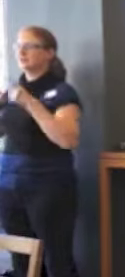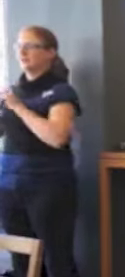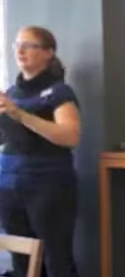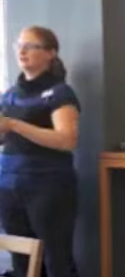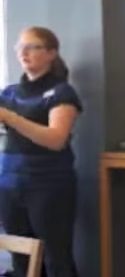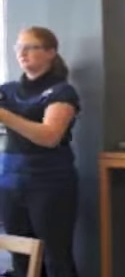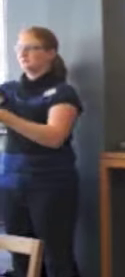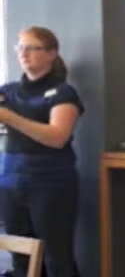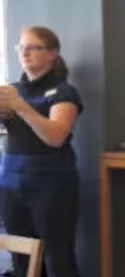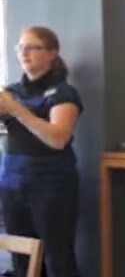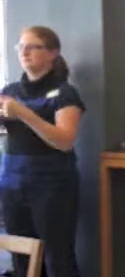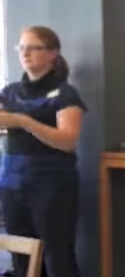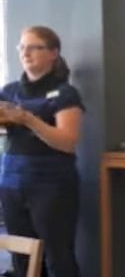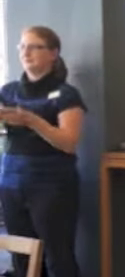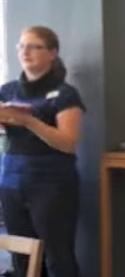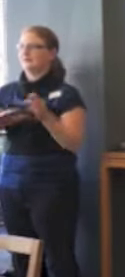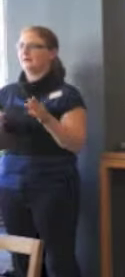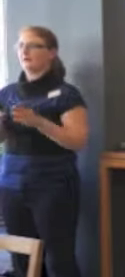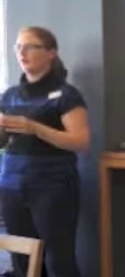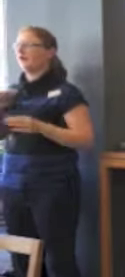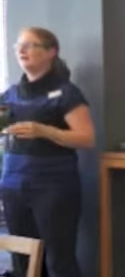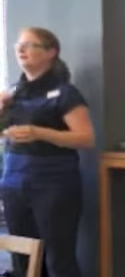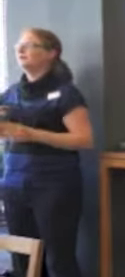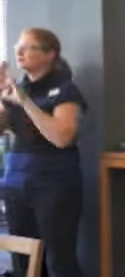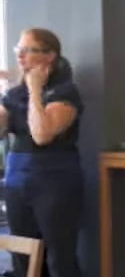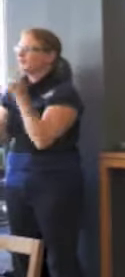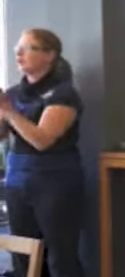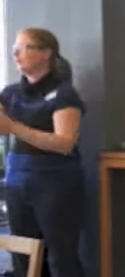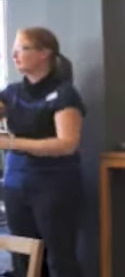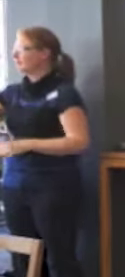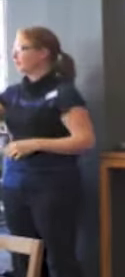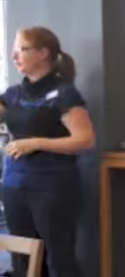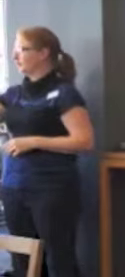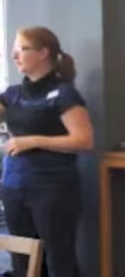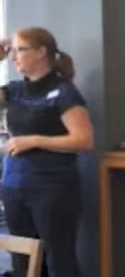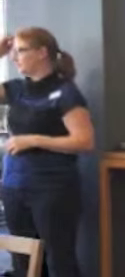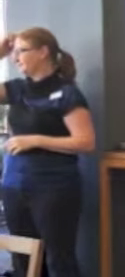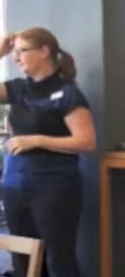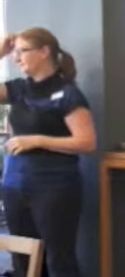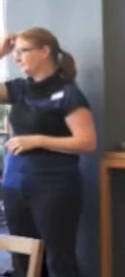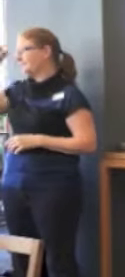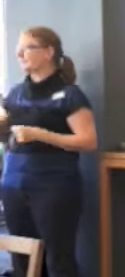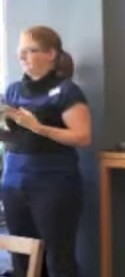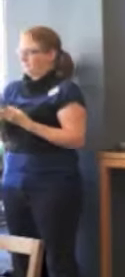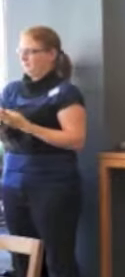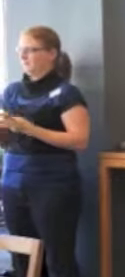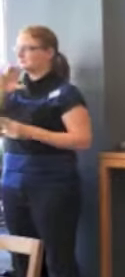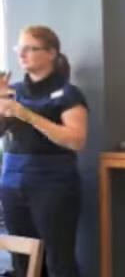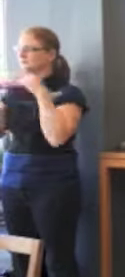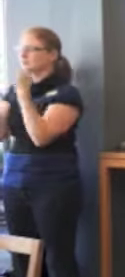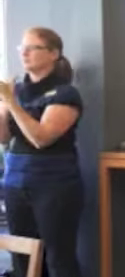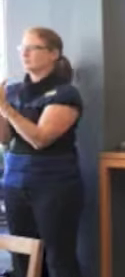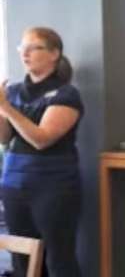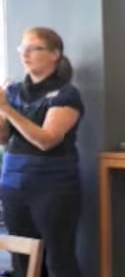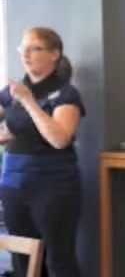utanför arbetsmarknaden genom sociala företag. Vad är det för någonting? Vad är den sociala ekonomin?